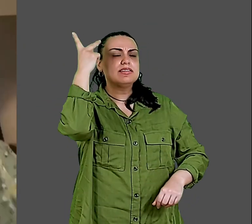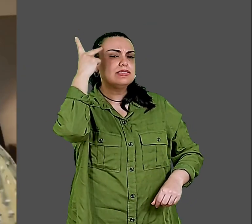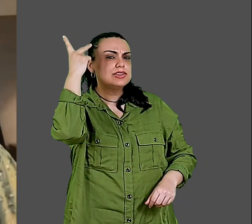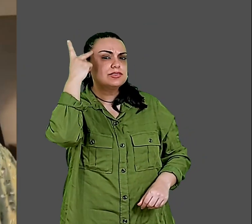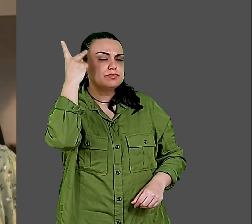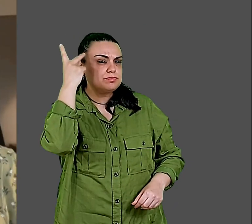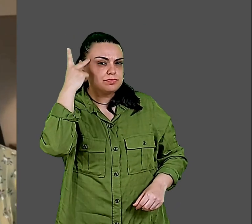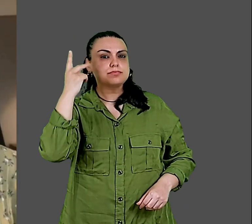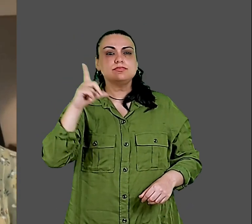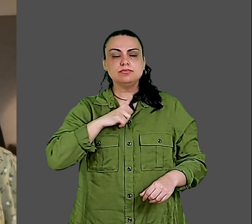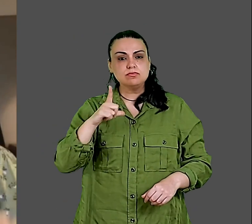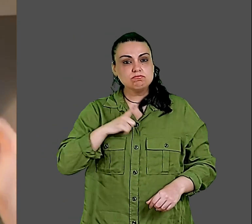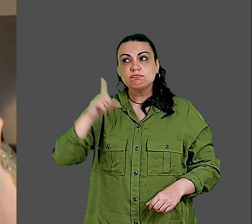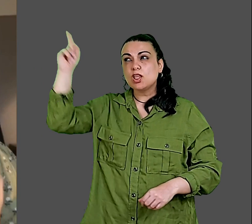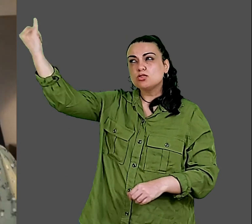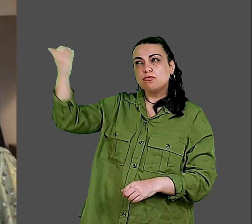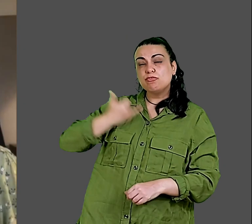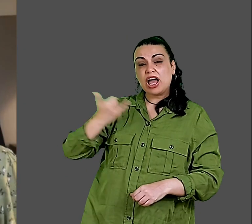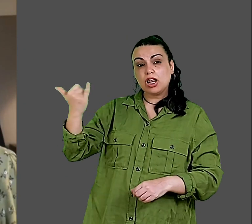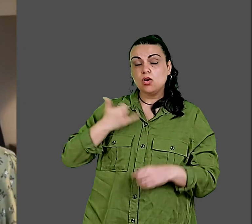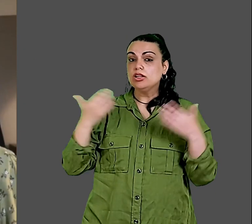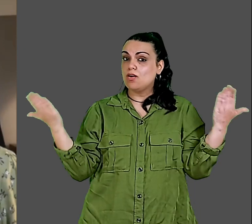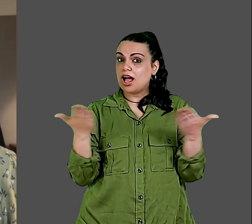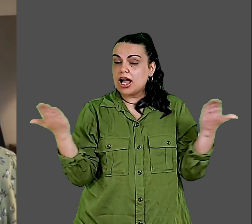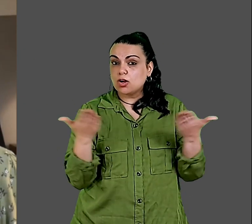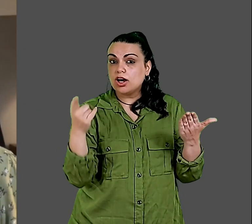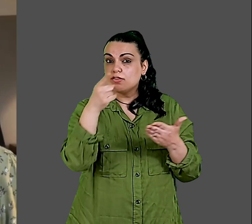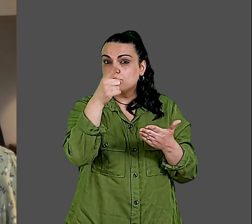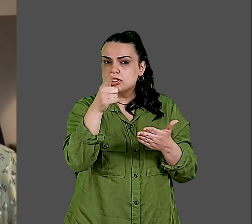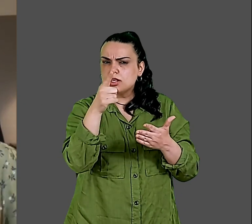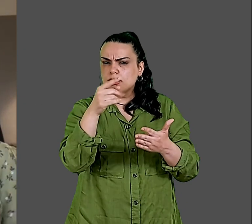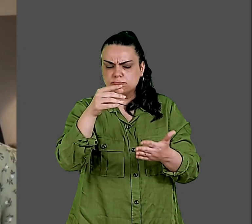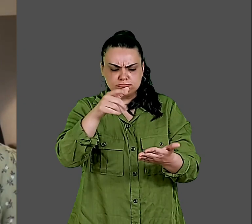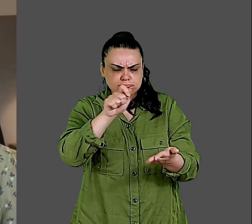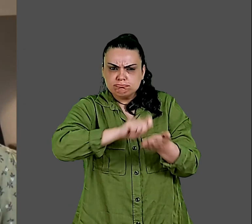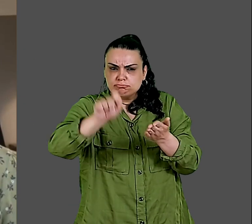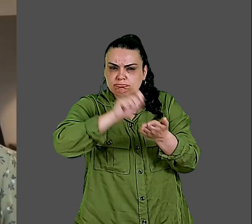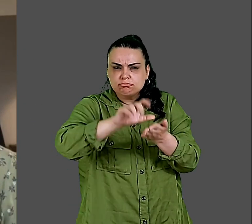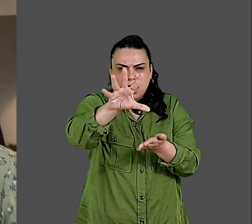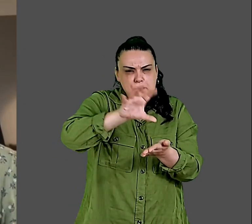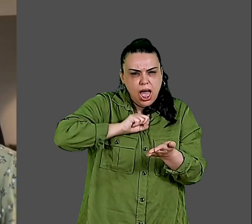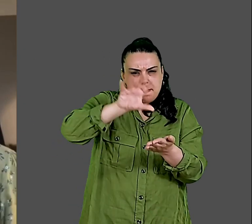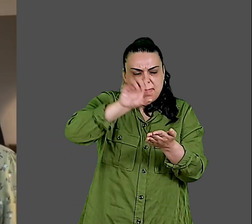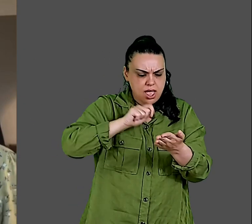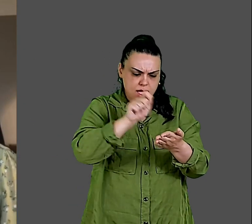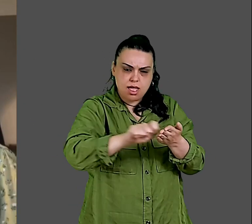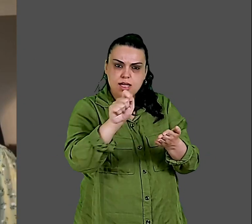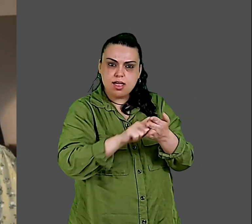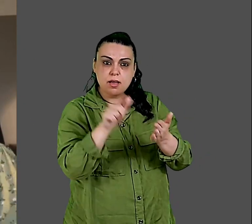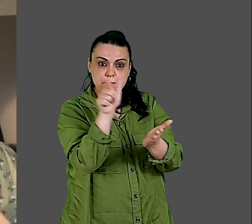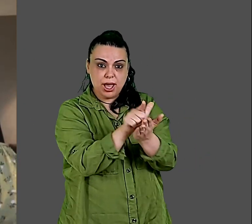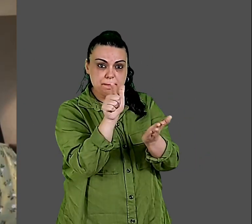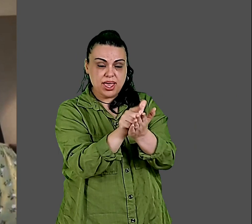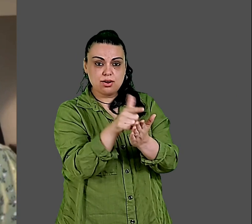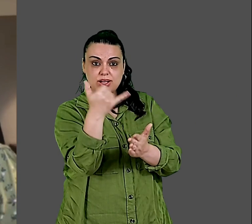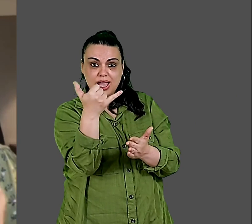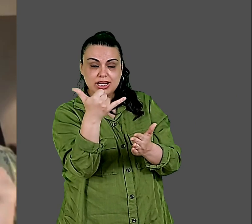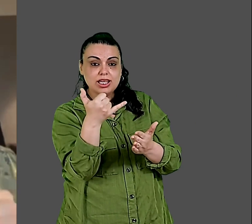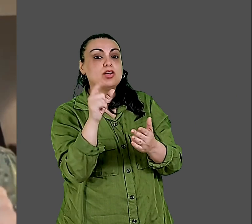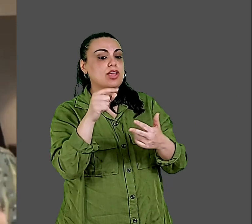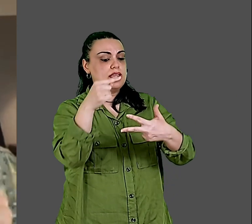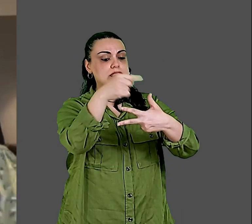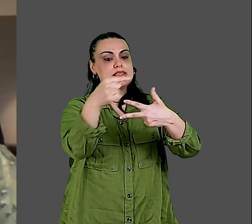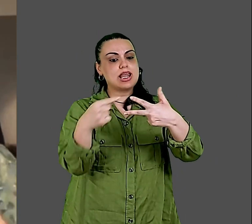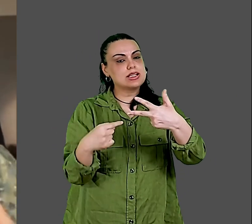você, papel, caneta, anota aí tudo direitinho, tá bom? Como se inicia a chamada? Nós vamos abordar